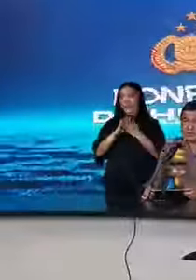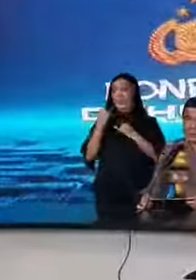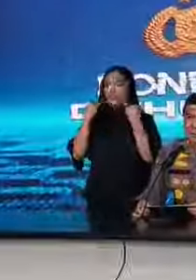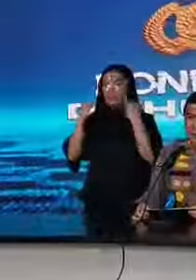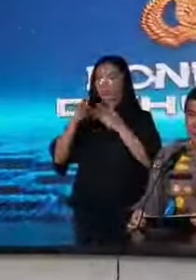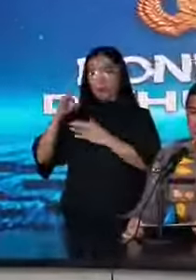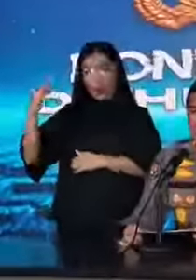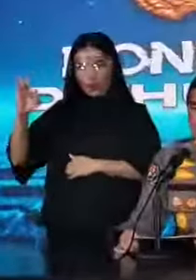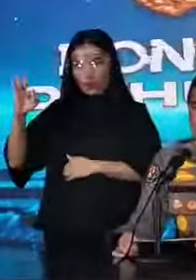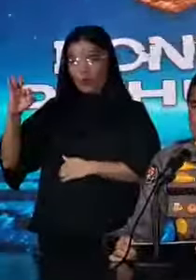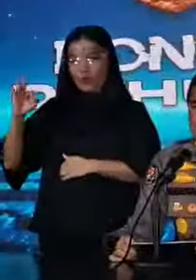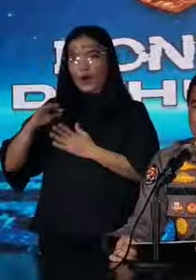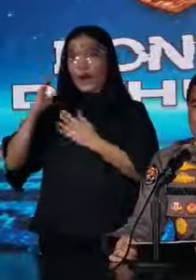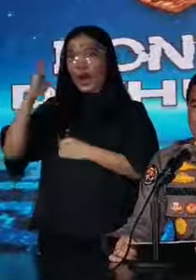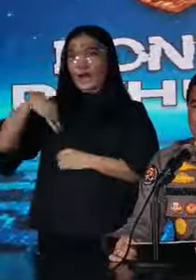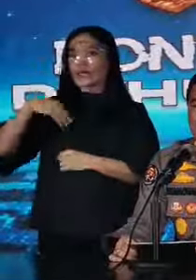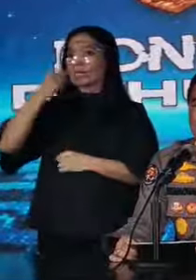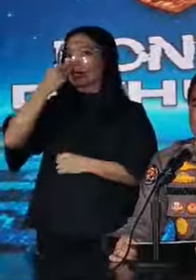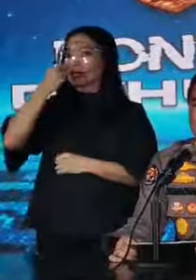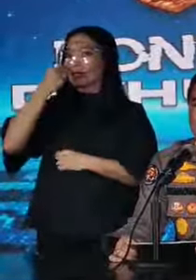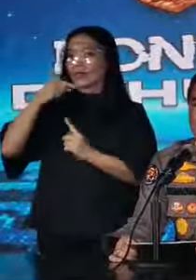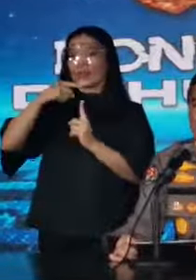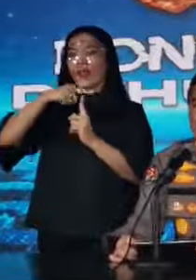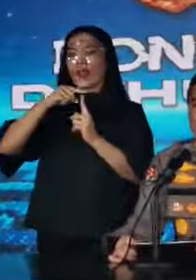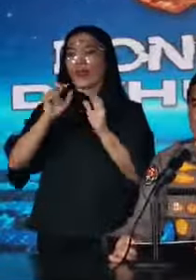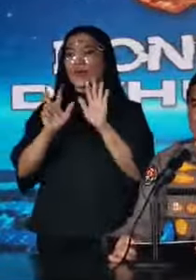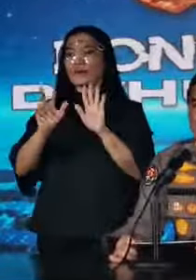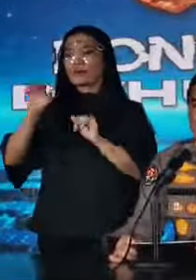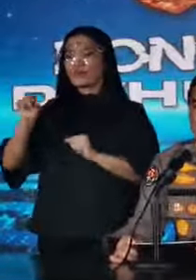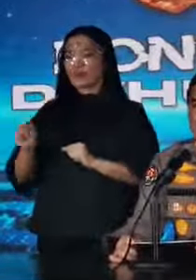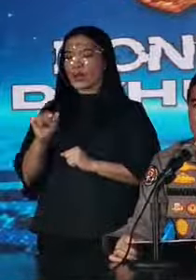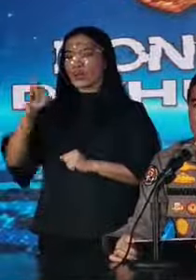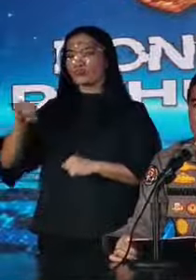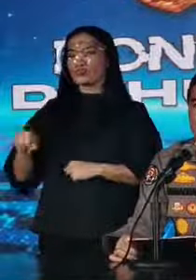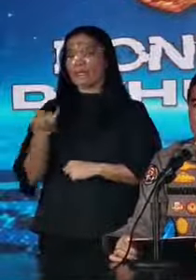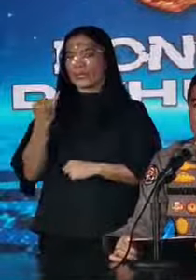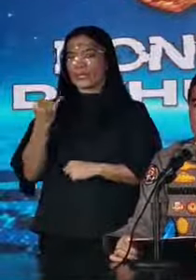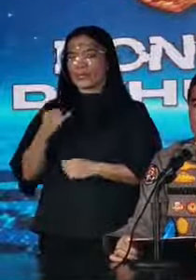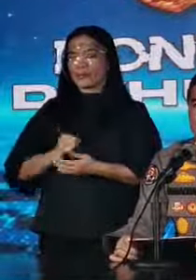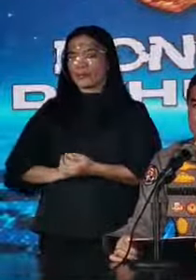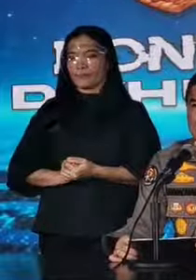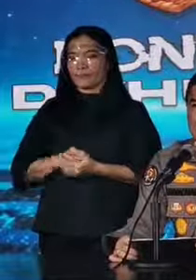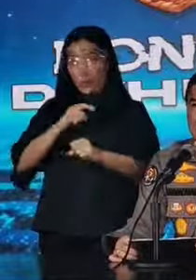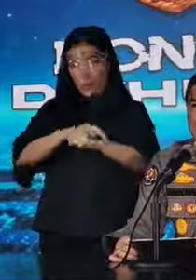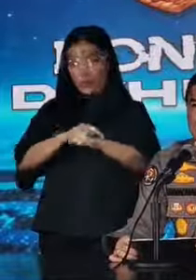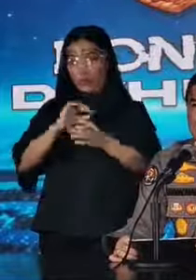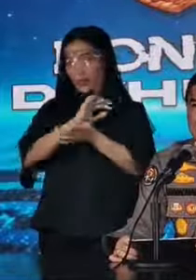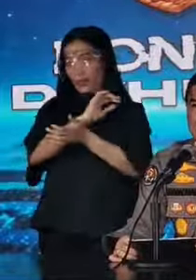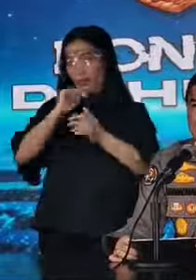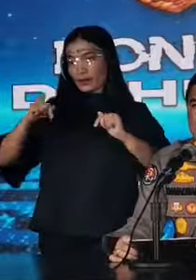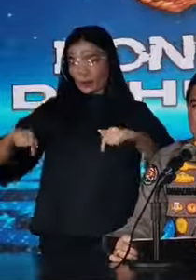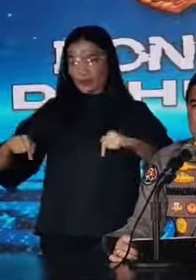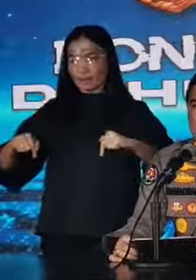Sikap Timnas hari Kamis tanggal 8 Juli tahun 2021. Pada kesempatan ini